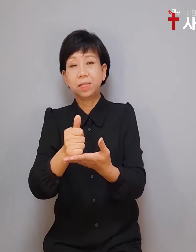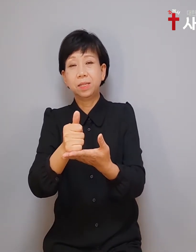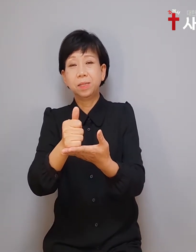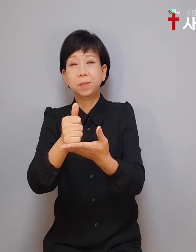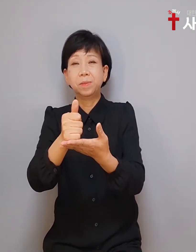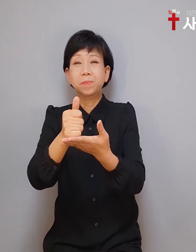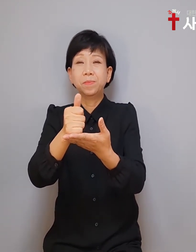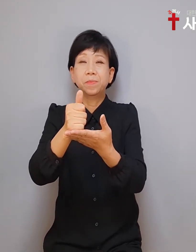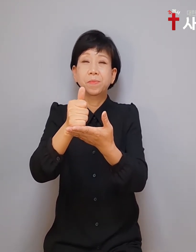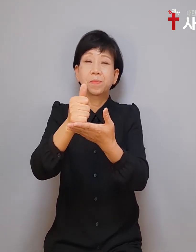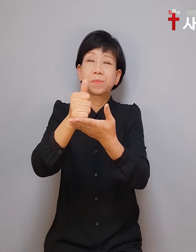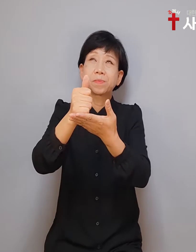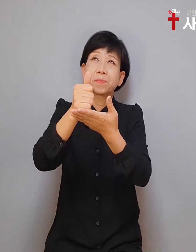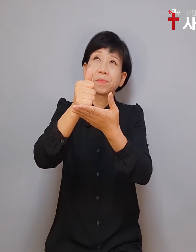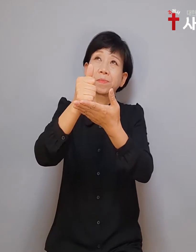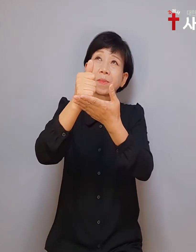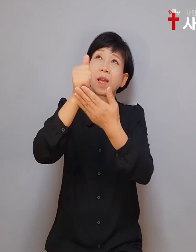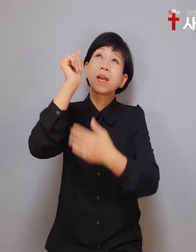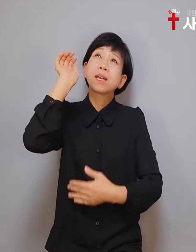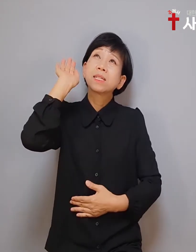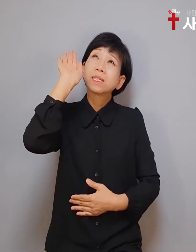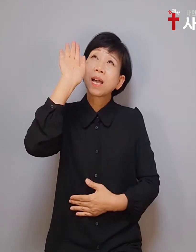하나님